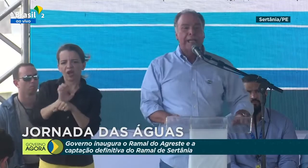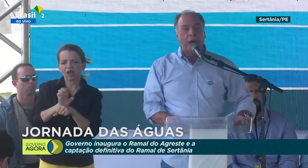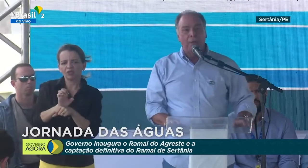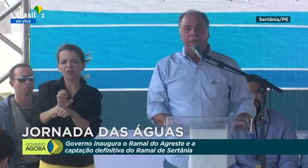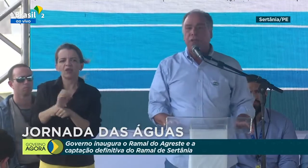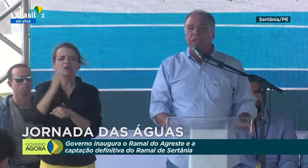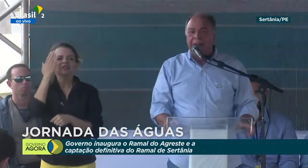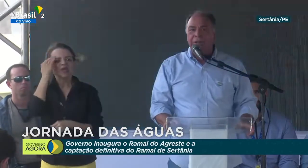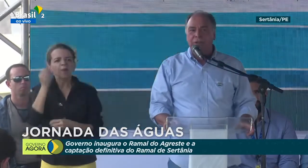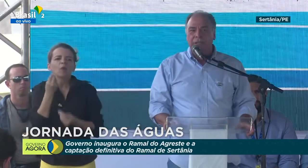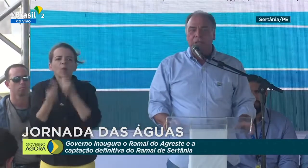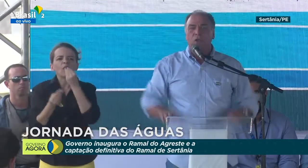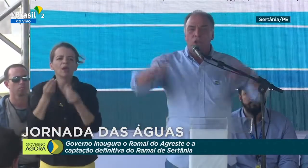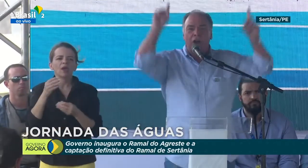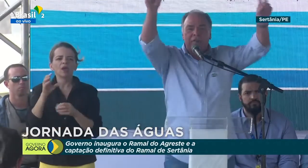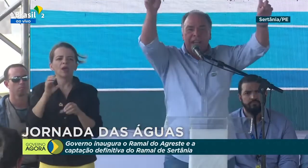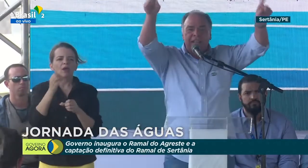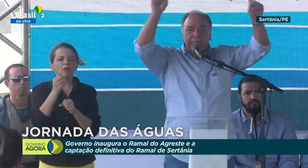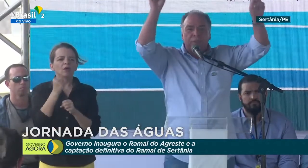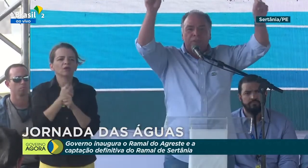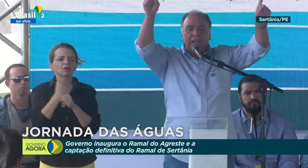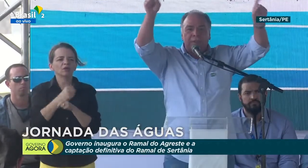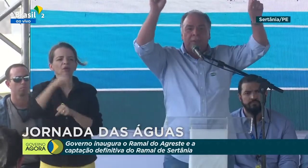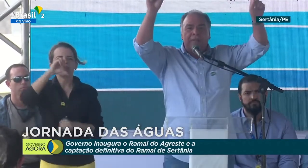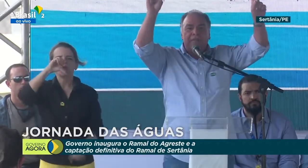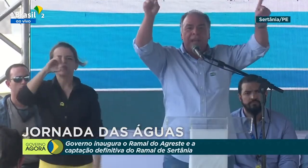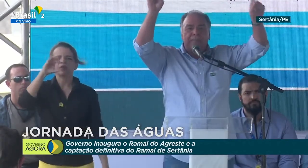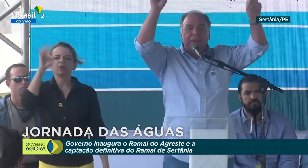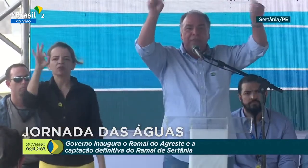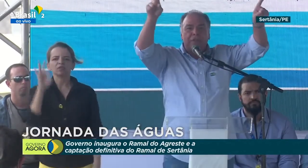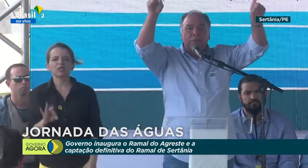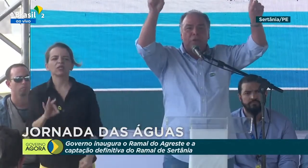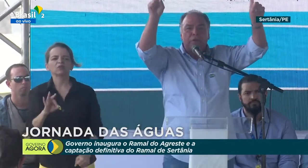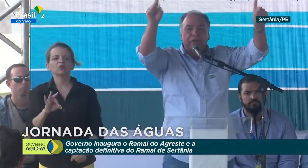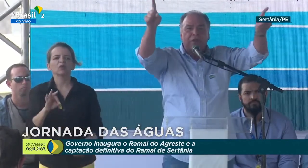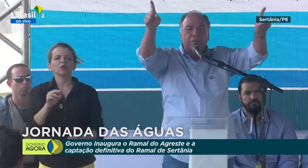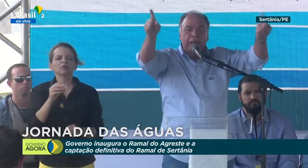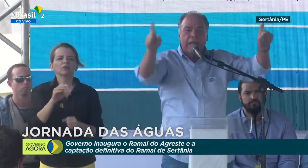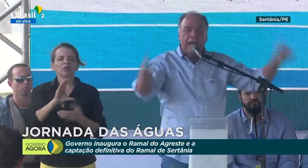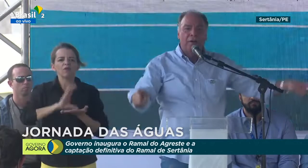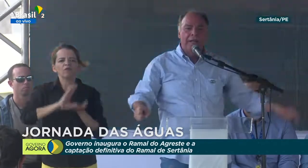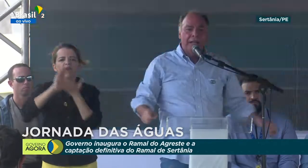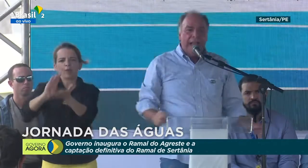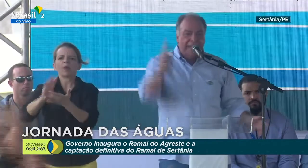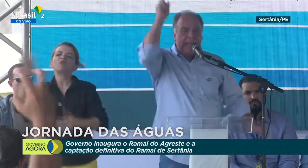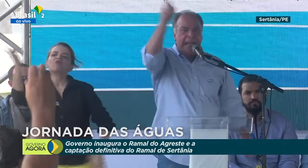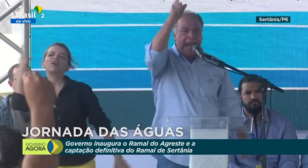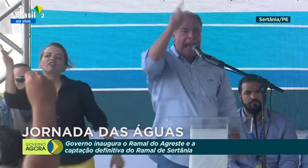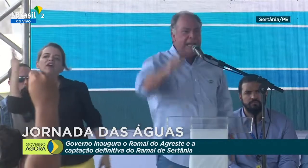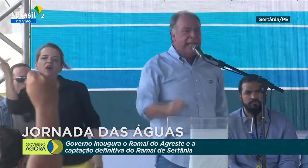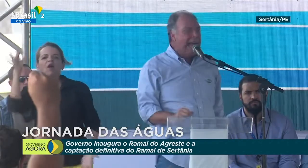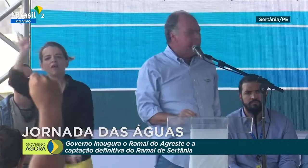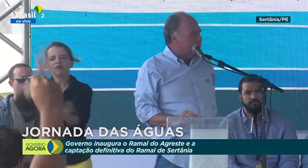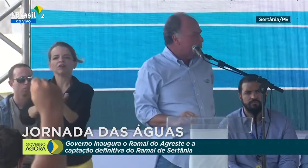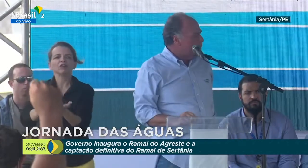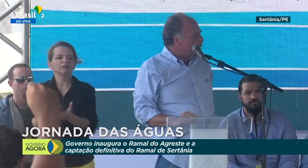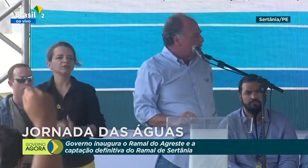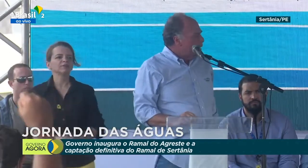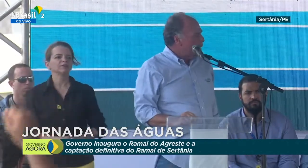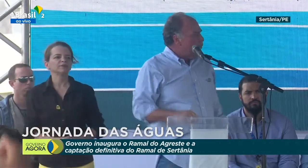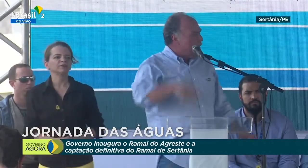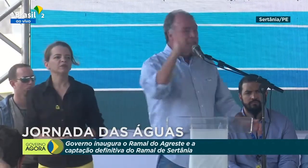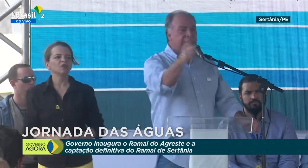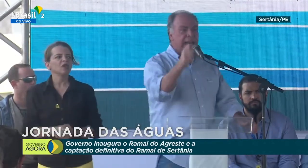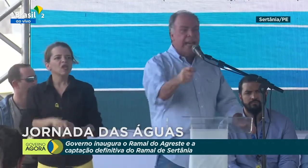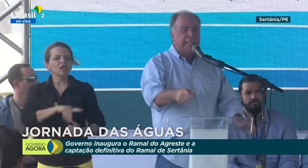como é que é a obra do Estado? Com 90% da verba vindo do governo federal. Essa aqui é a realidade.